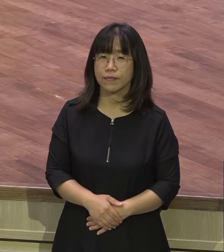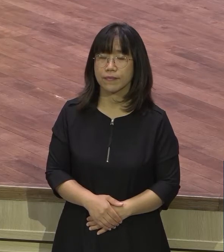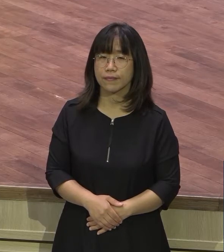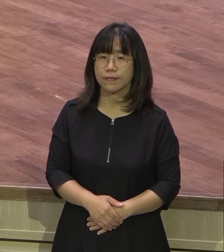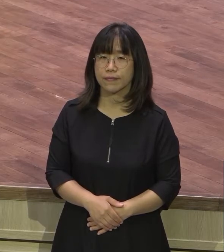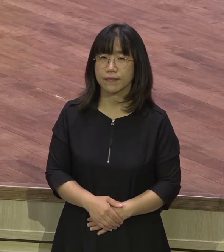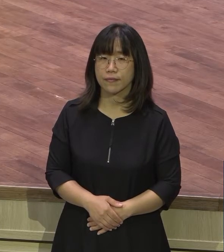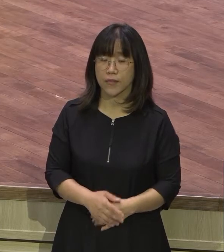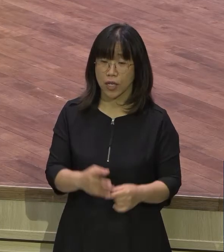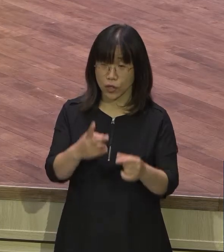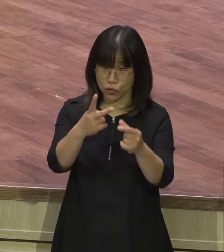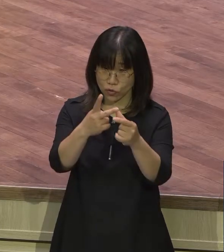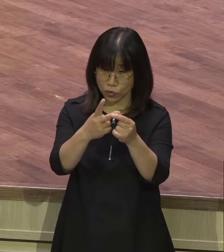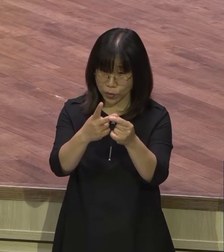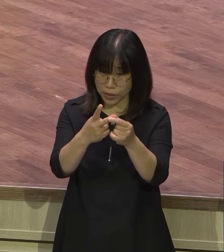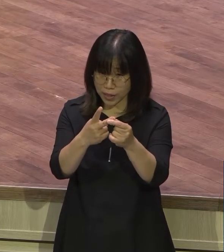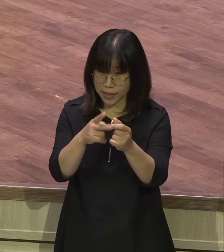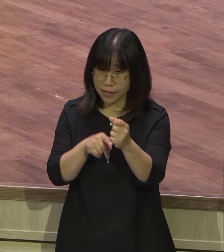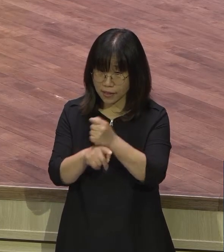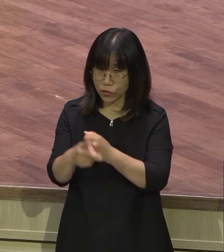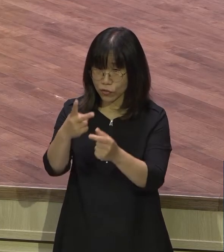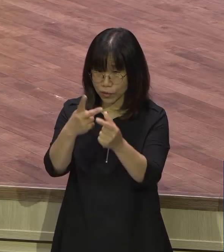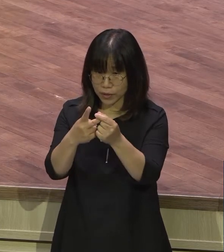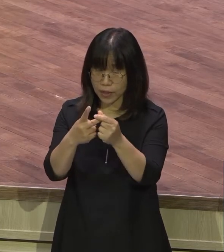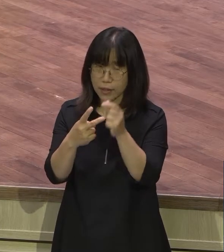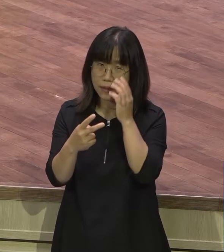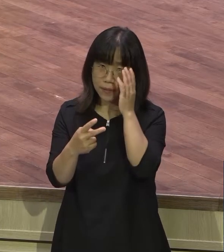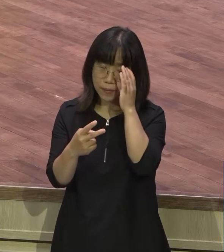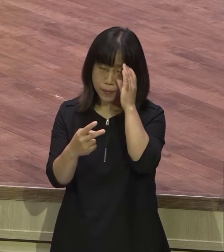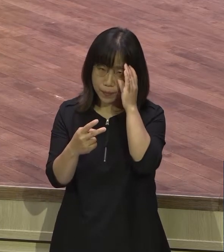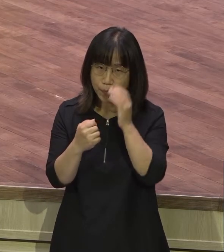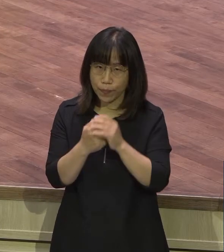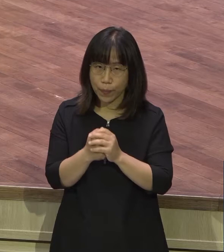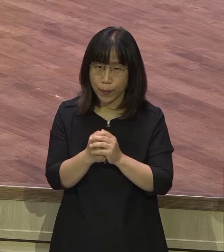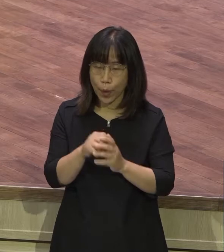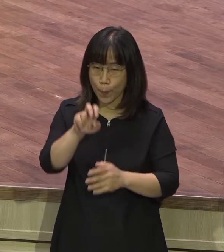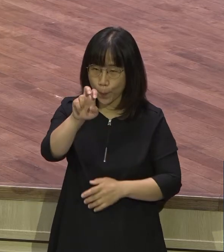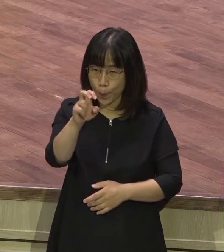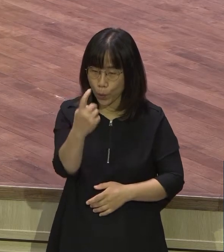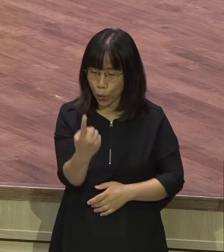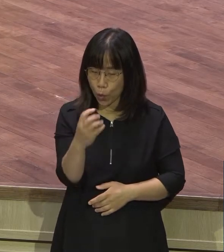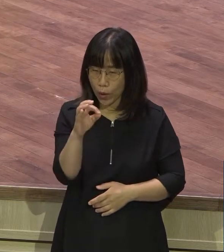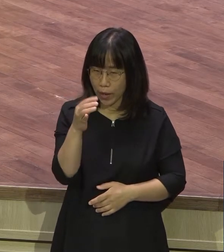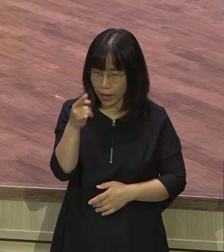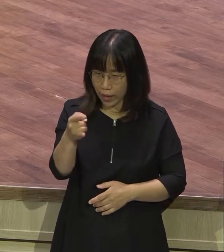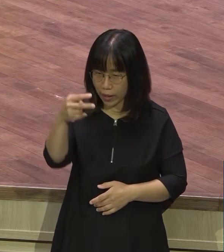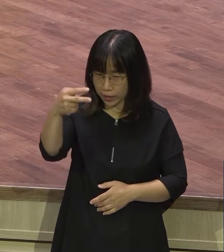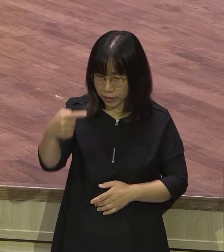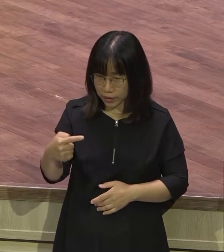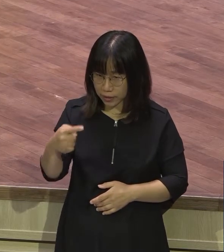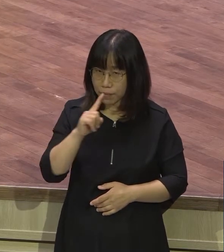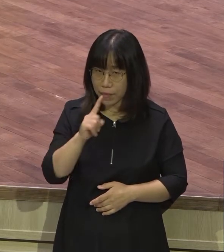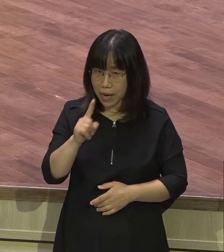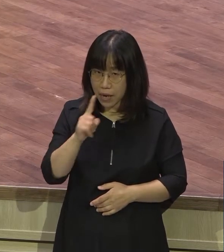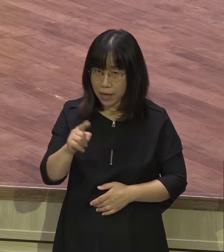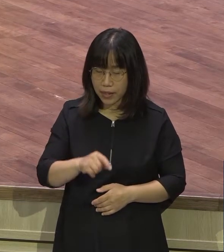축제. 둘째 절기 히브리의 뜻은 모에드란다. 모에드란 말은